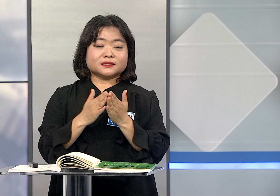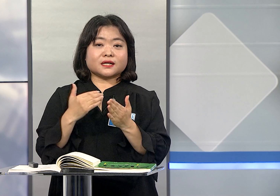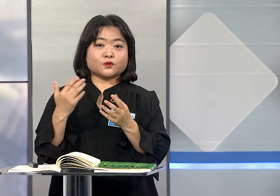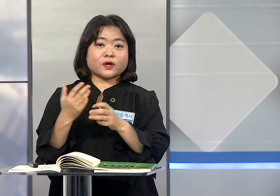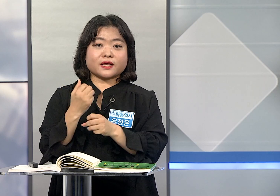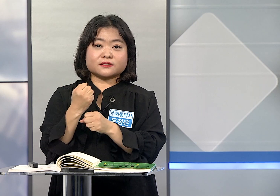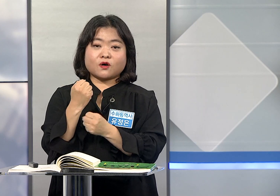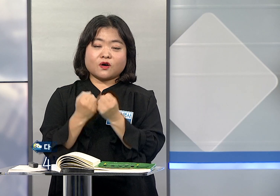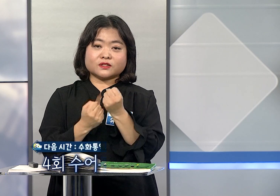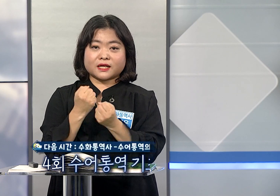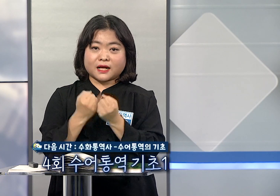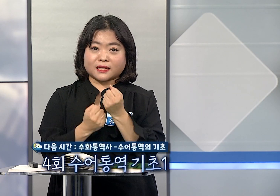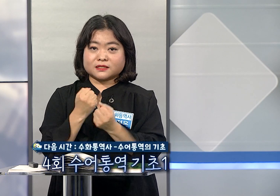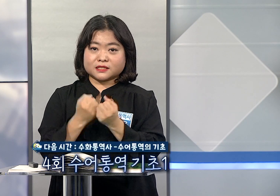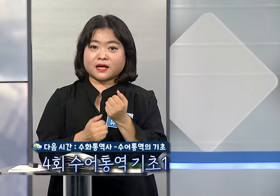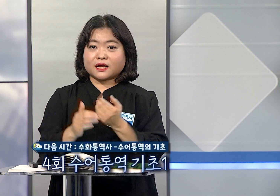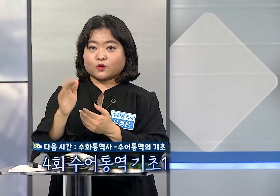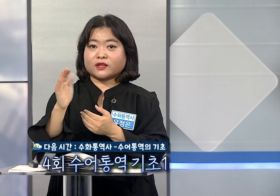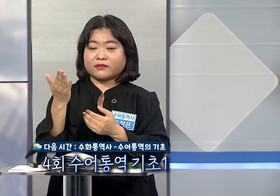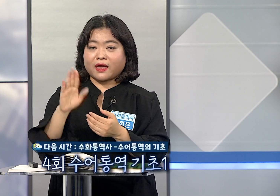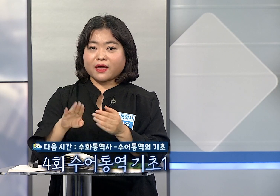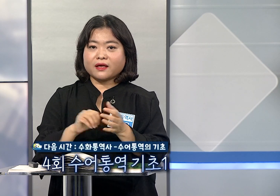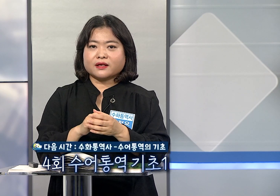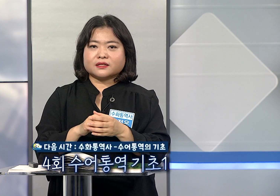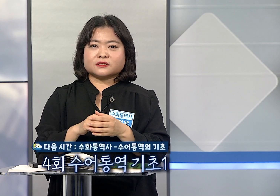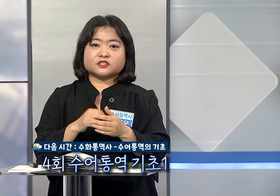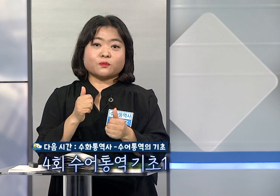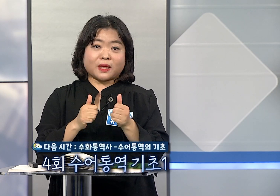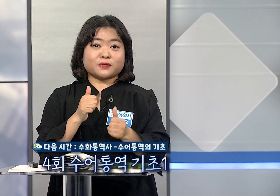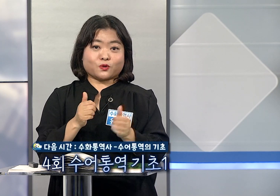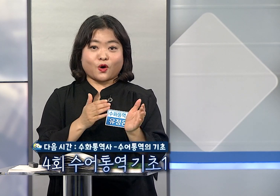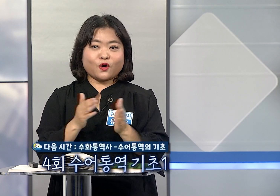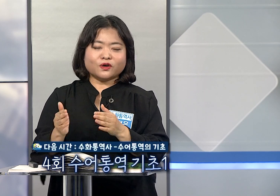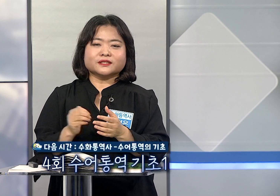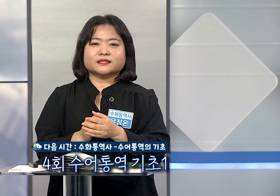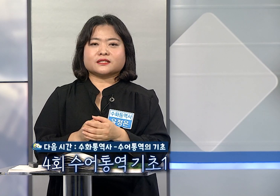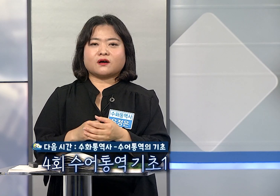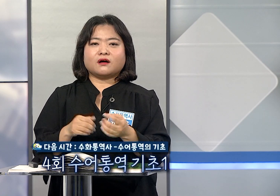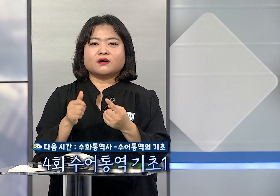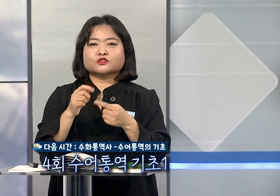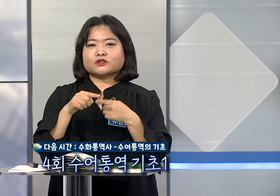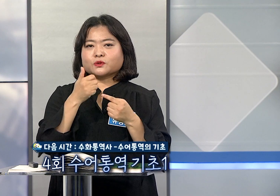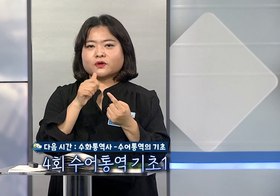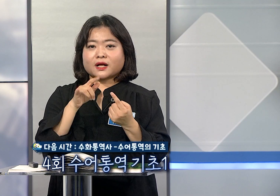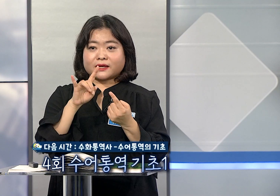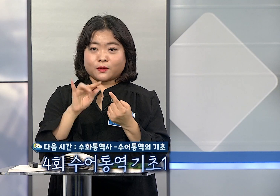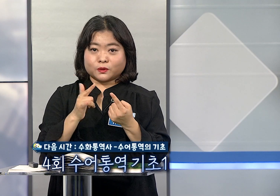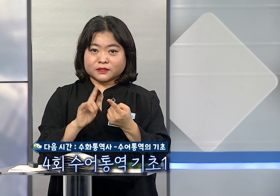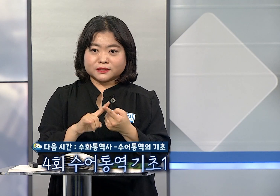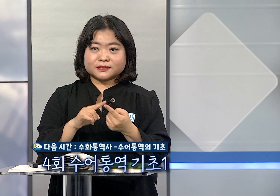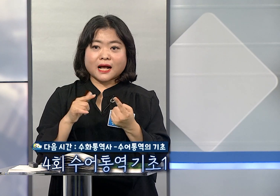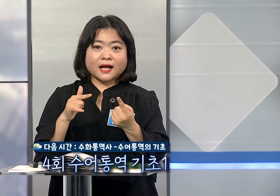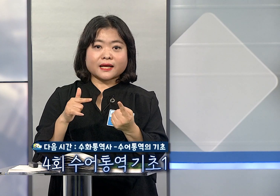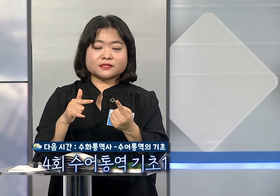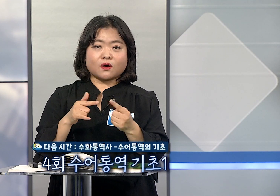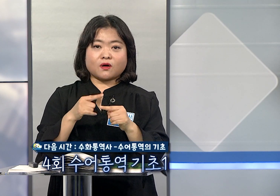제가 요약해서 이게 강의를 진행하게 되는데 시험 대비로요. 그래서 수화통역학 개론은